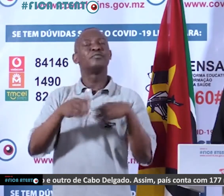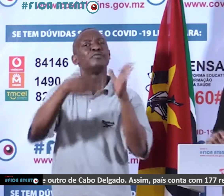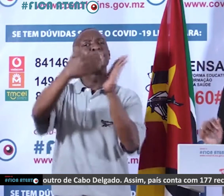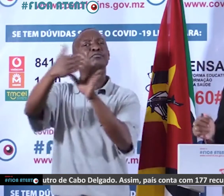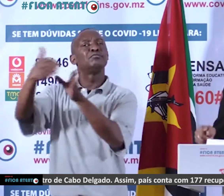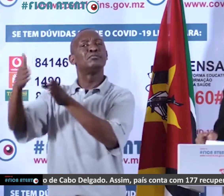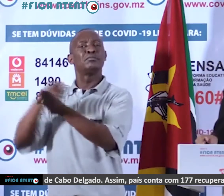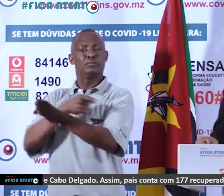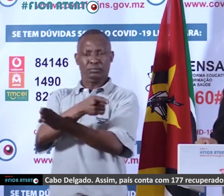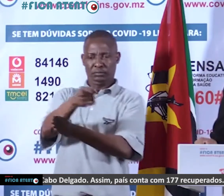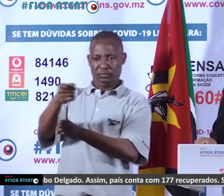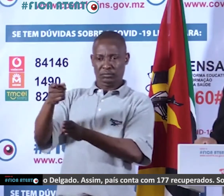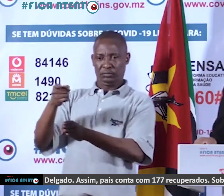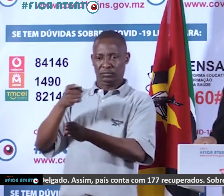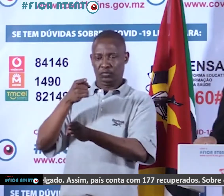em